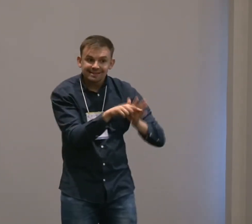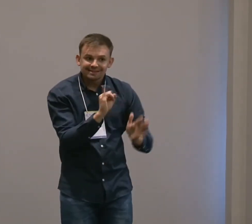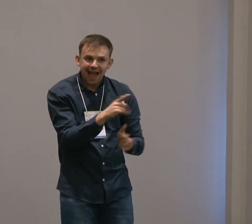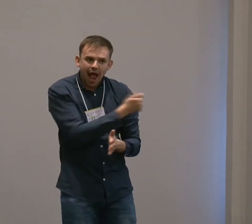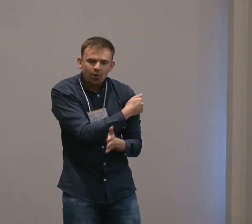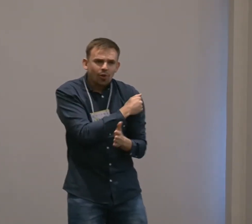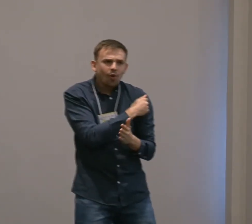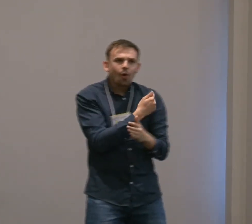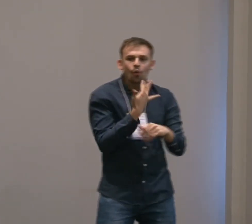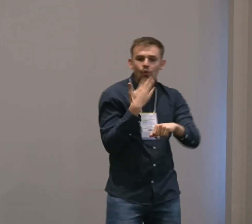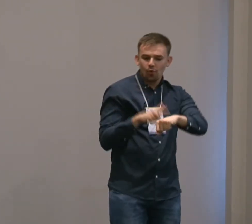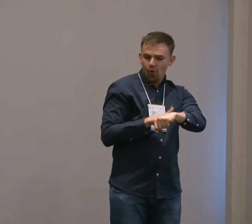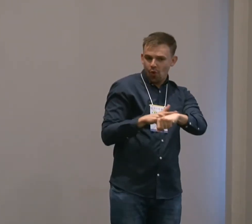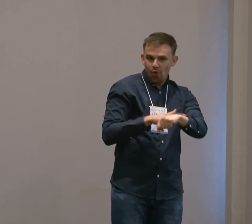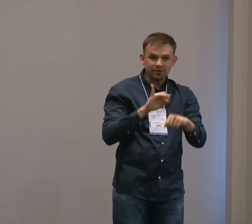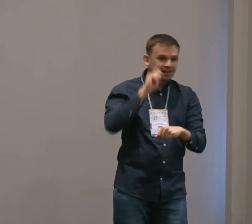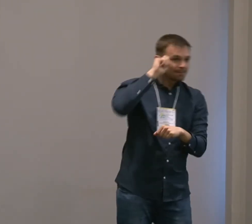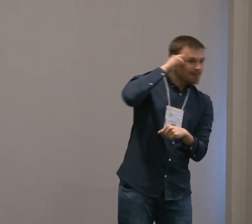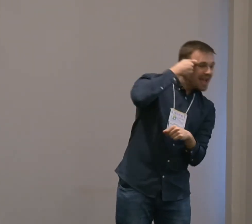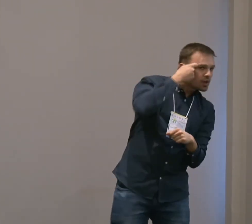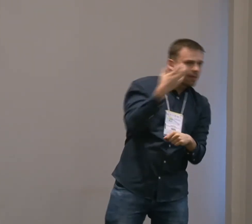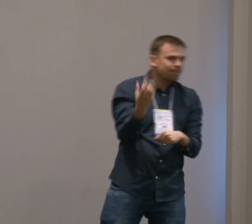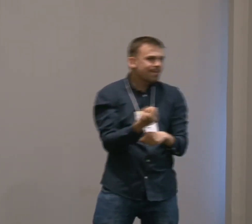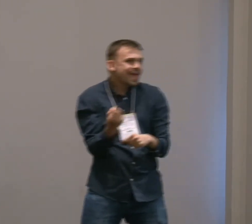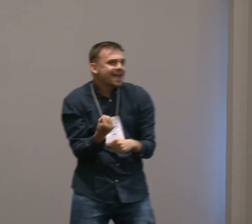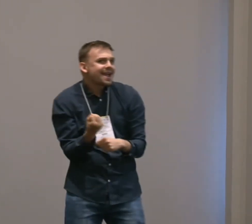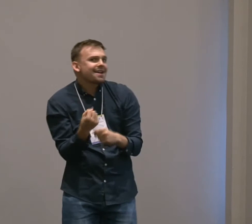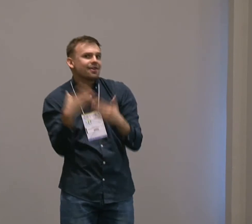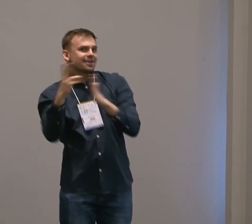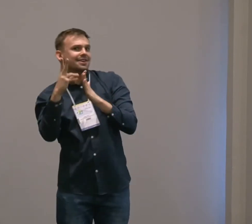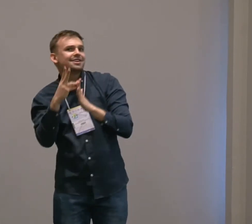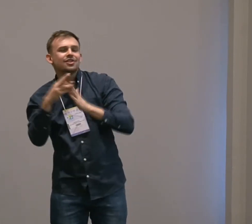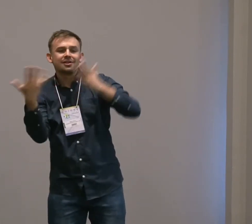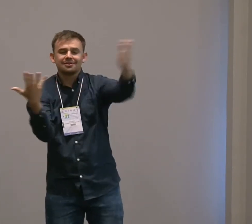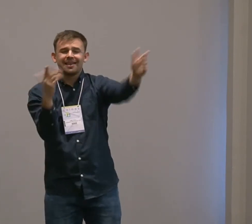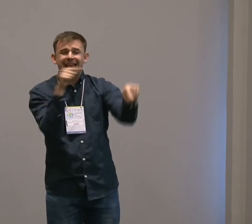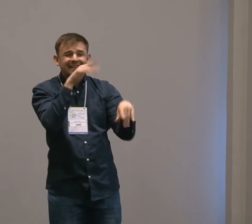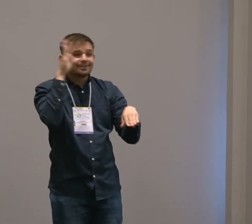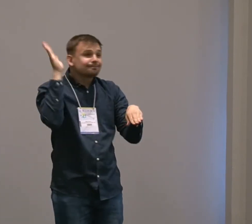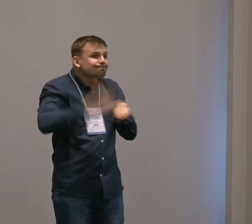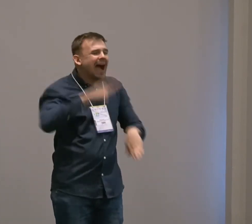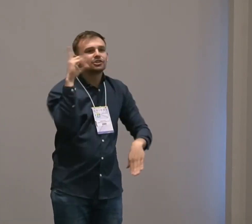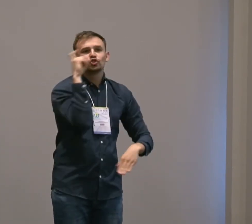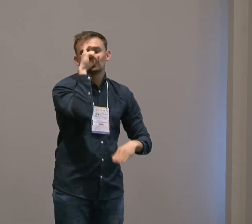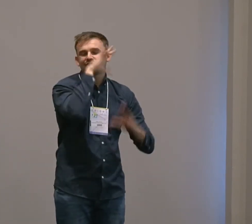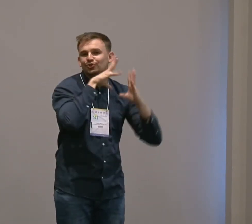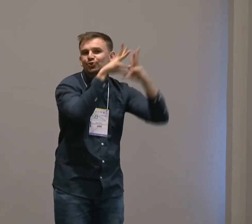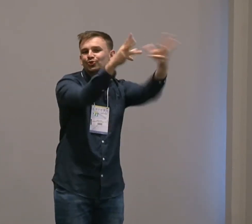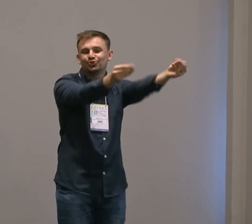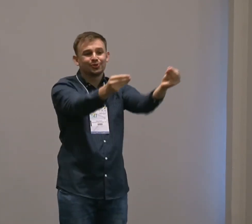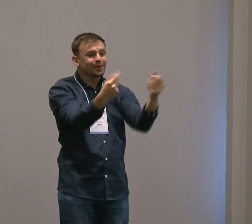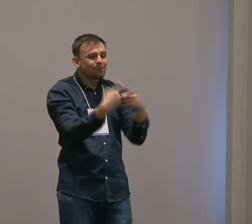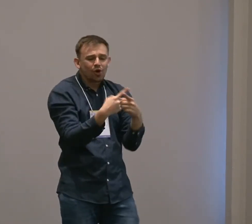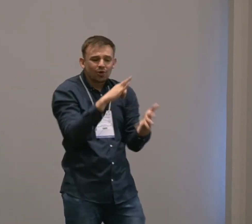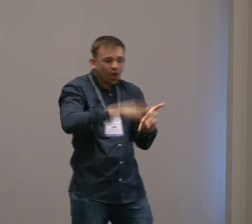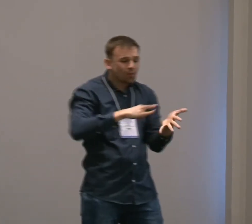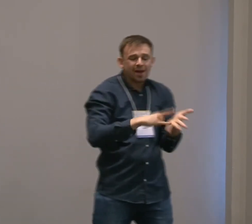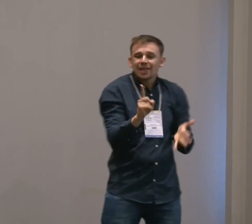bom na minha pesquisa de alunos relacionando a raça desses alunos entre pretos indígenas